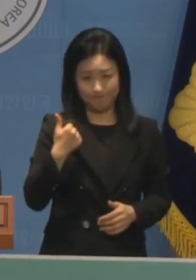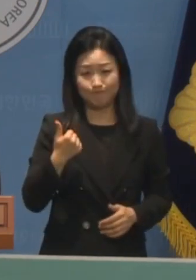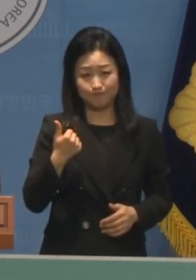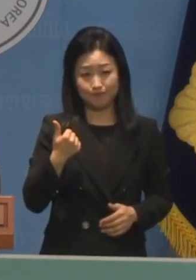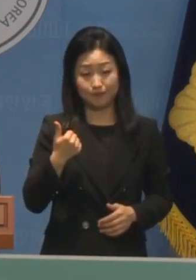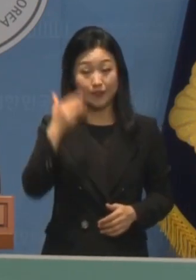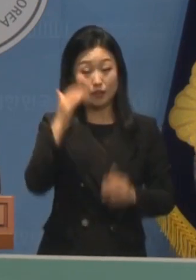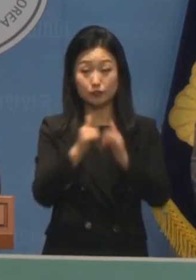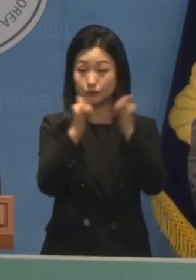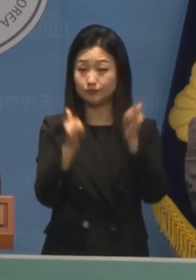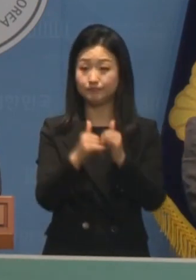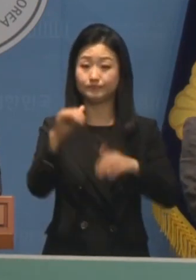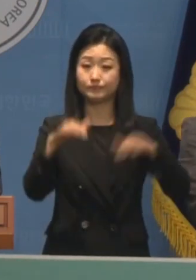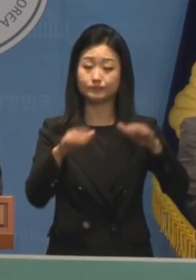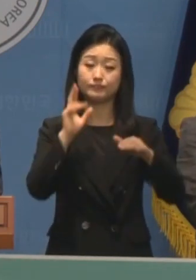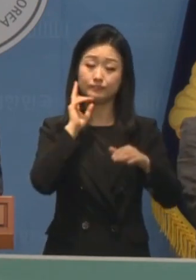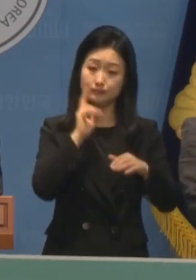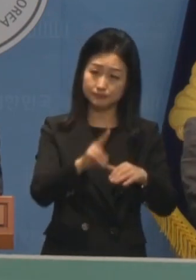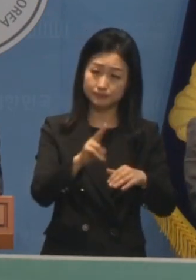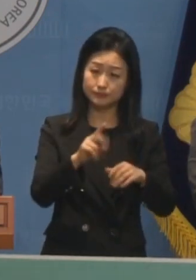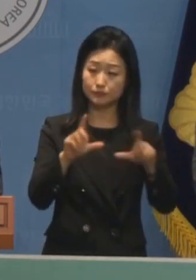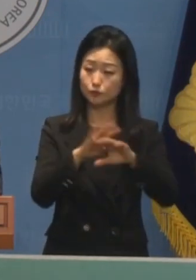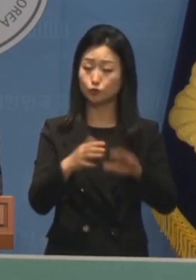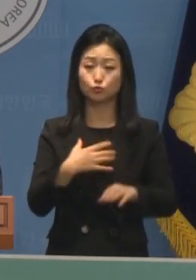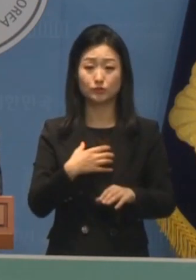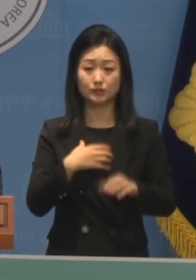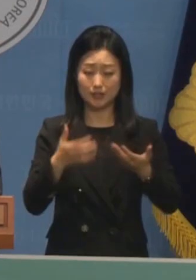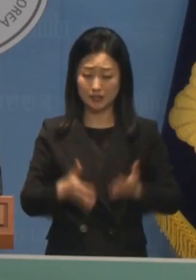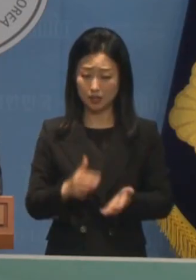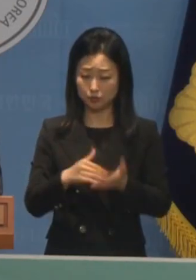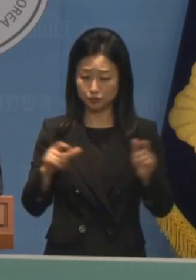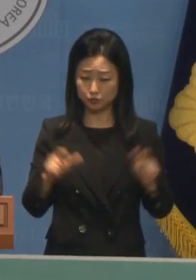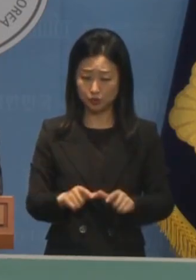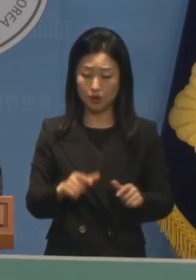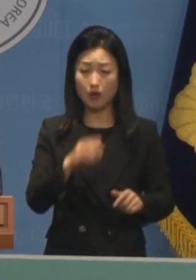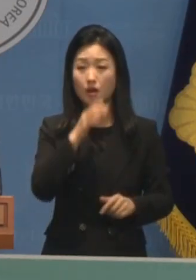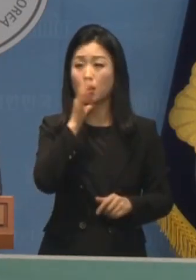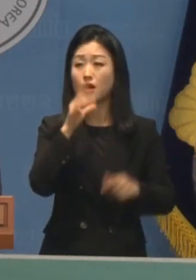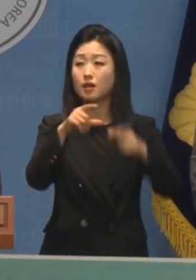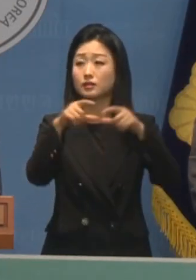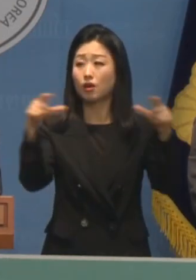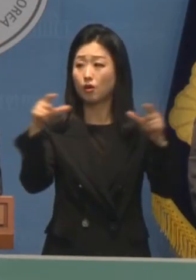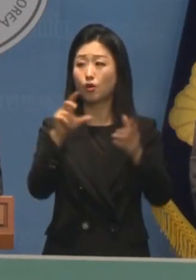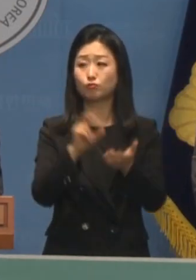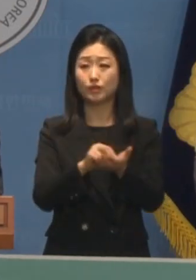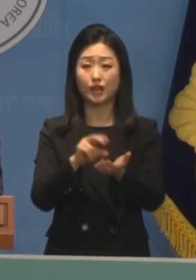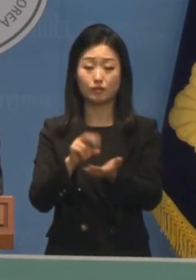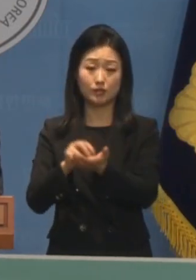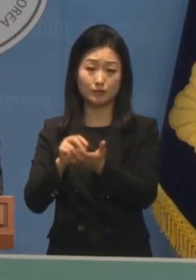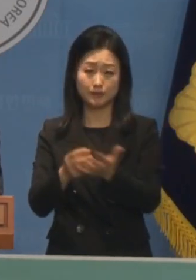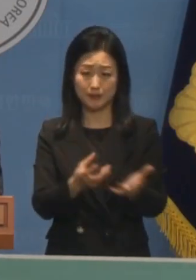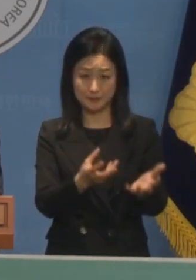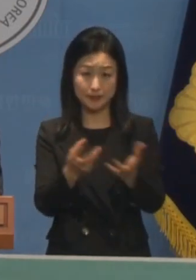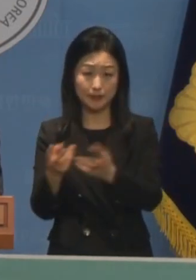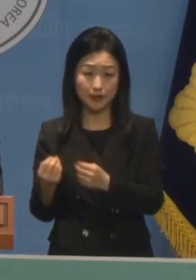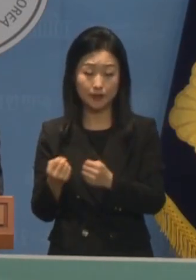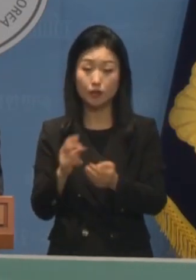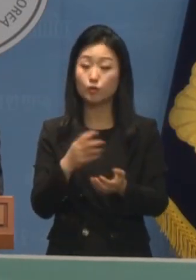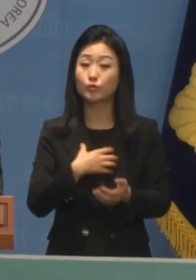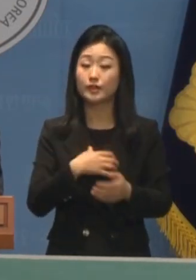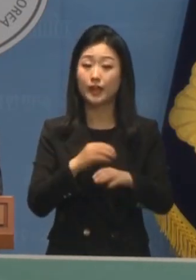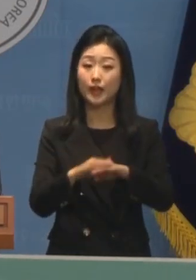우리 사회는 불평등, 양극화, 기후위기, 저출산 고령화 등 심각한 구조적 문제를 안고 있습니다. 이러한